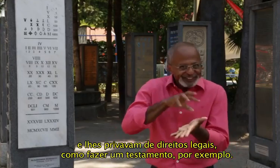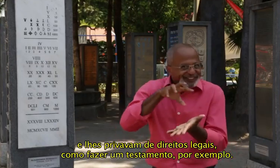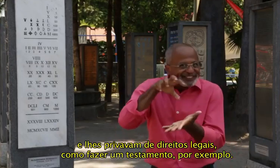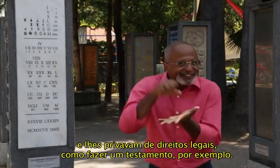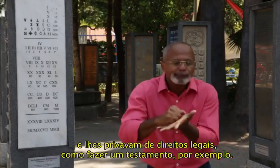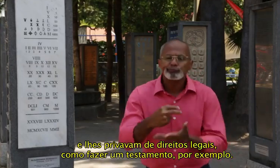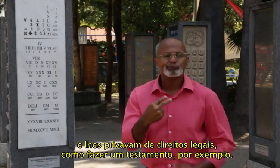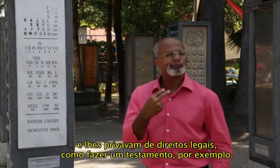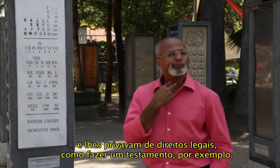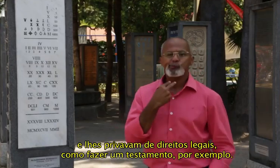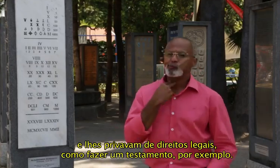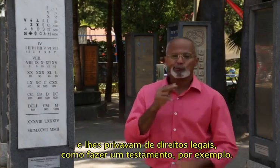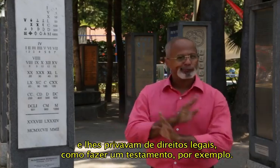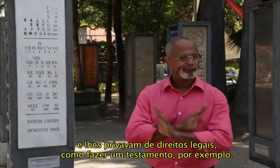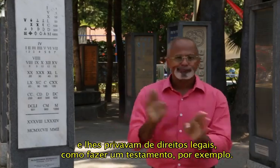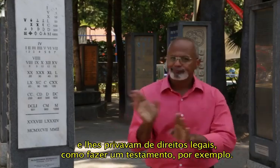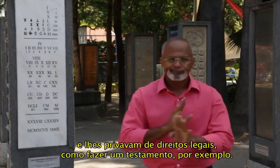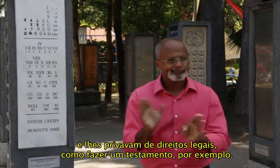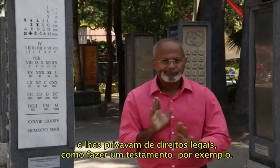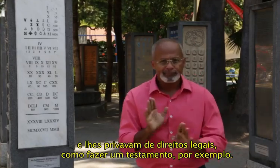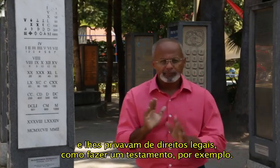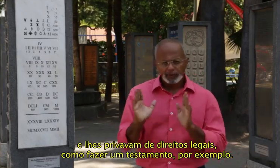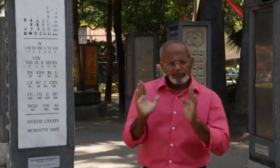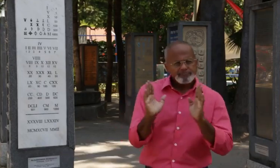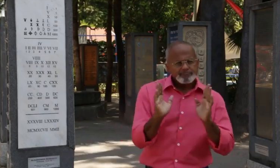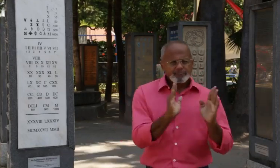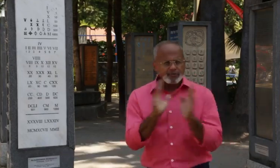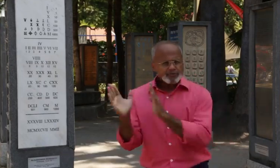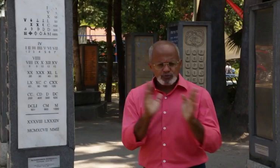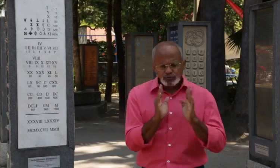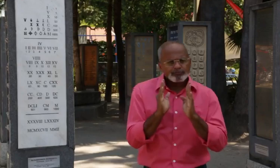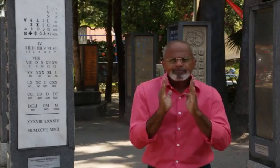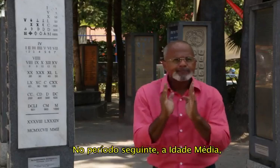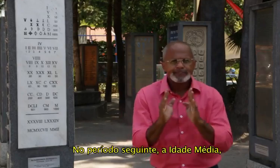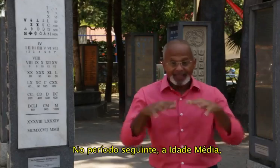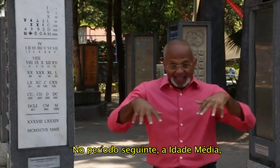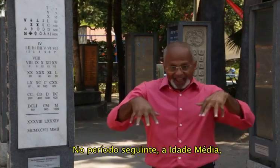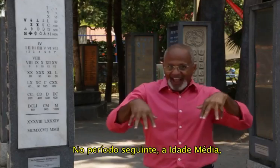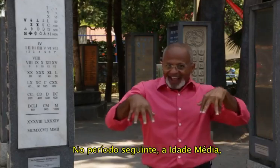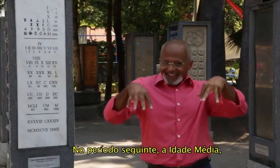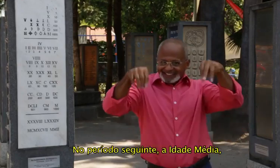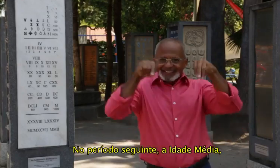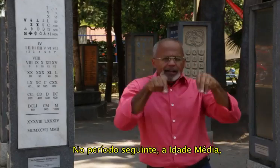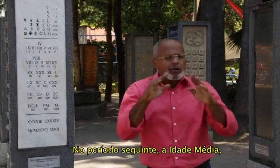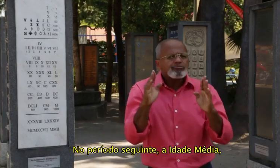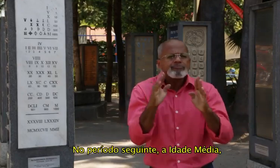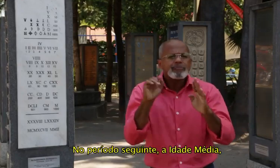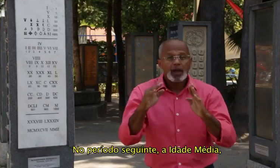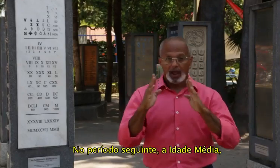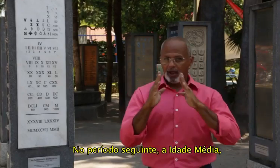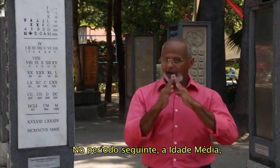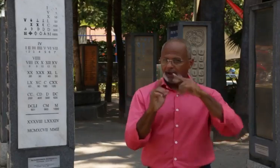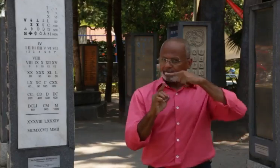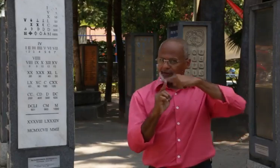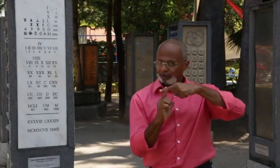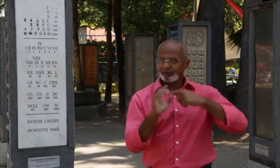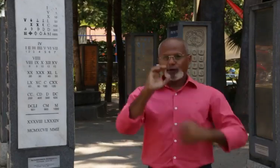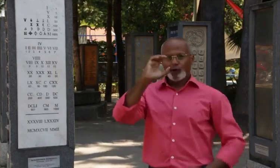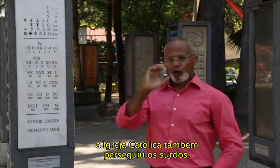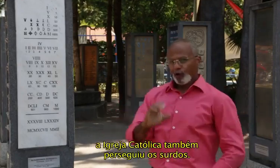legais, como fazer um testamento, por exemplo. No período seguinte, a Idade Média, a